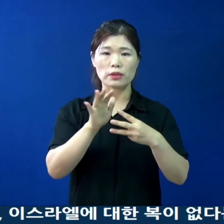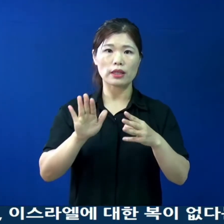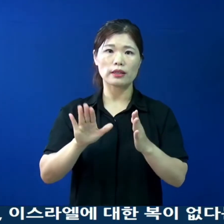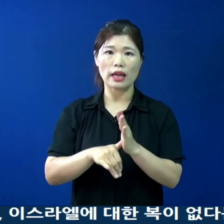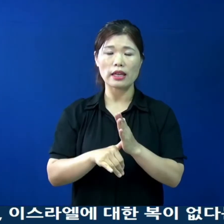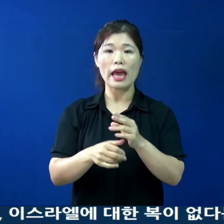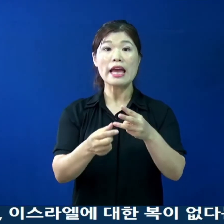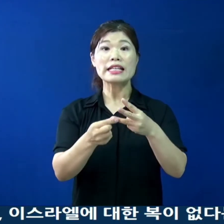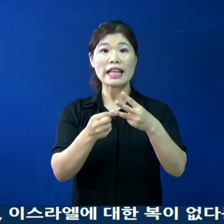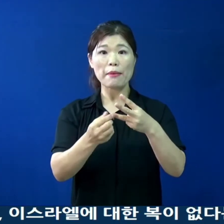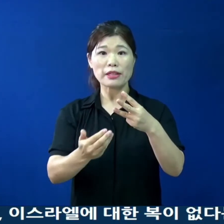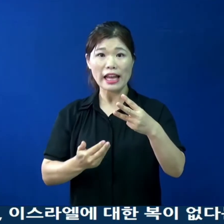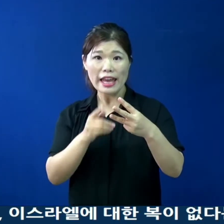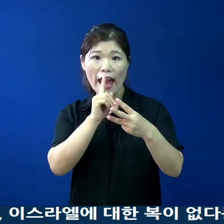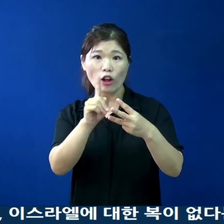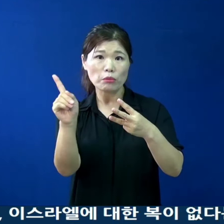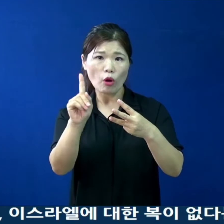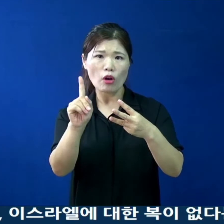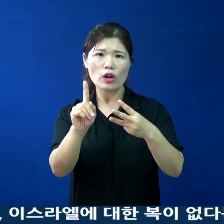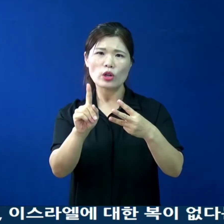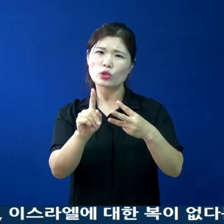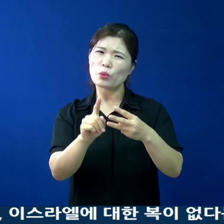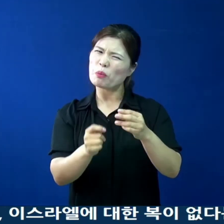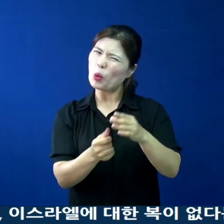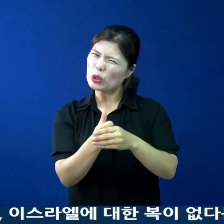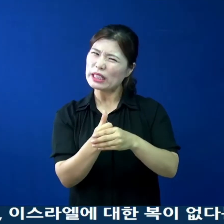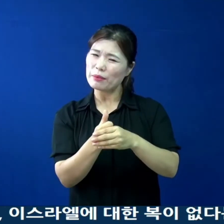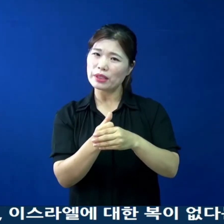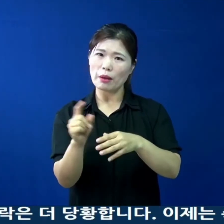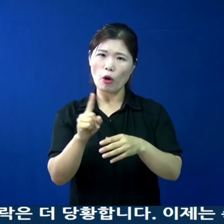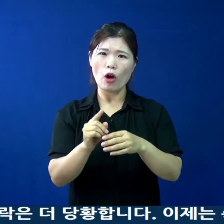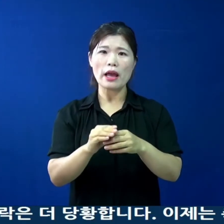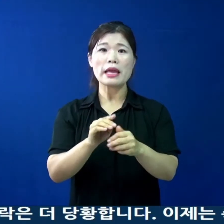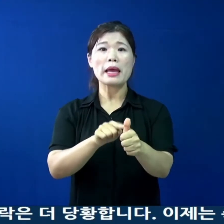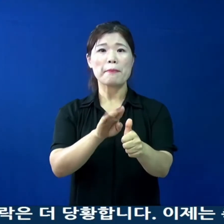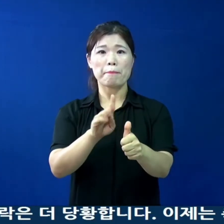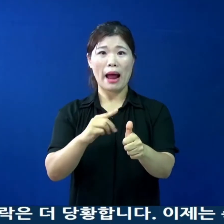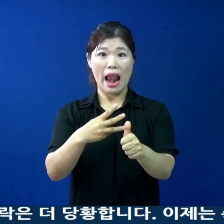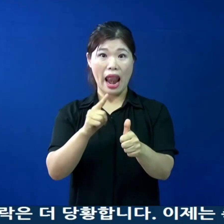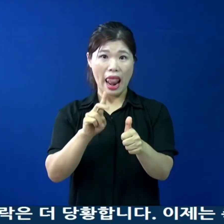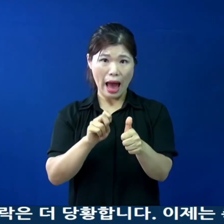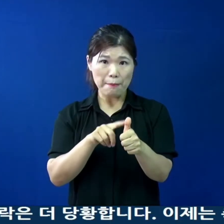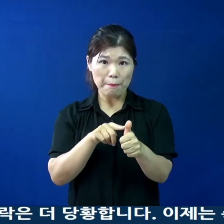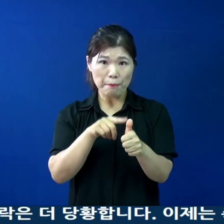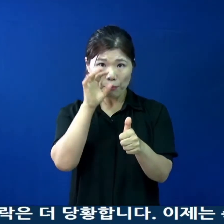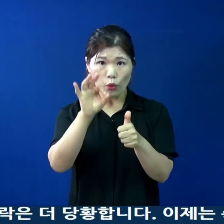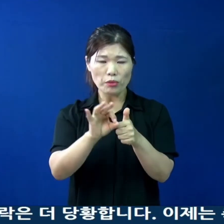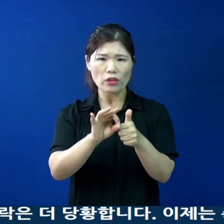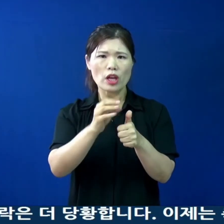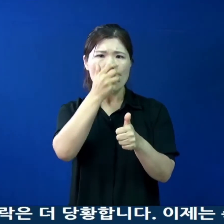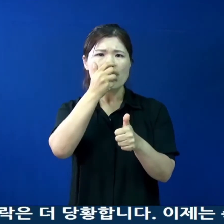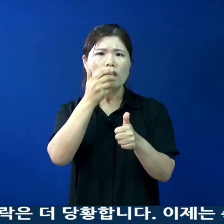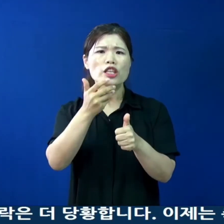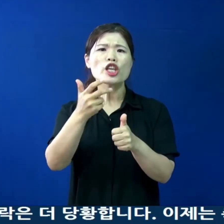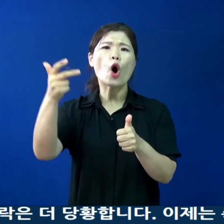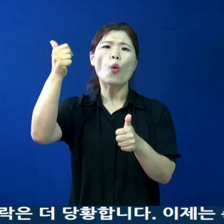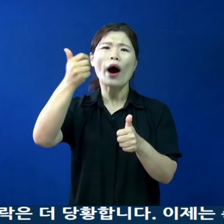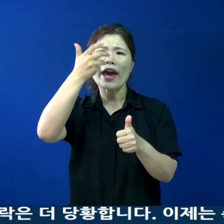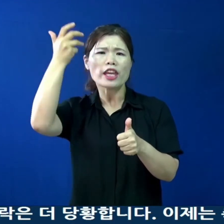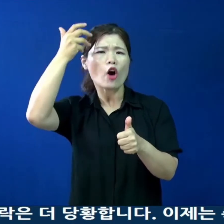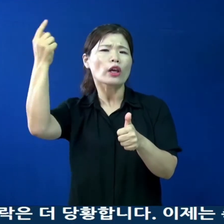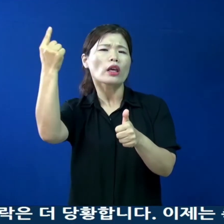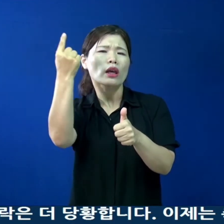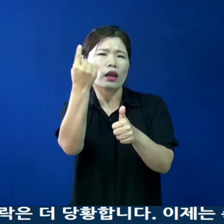번째 예언은 독특한 것이 바로 발람 가운데 여호와의 영이 임했다는 것입니다. 오늘 본문 한번